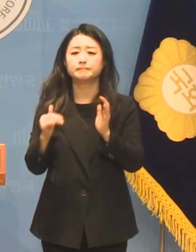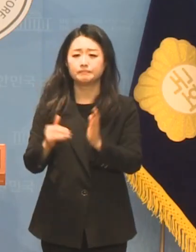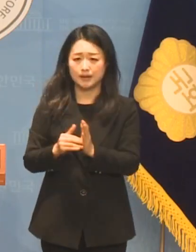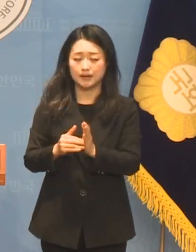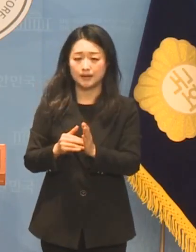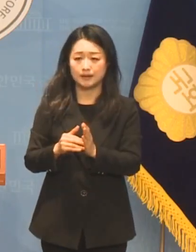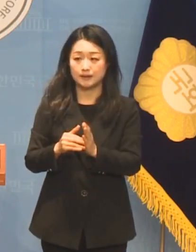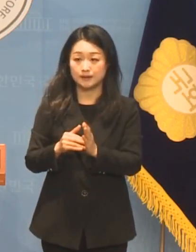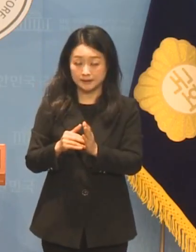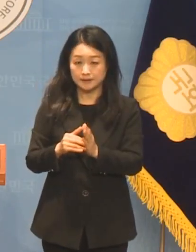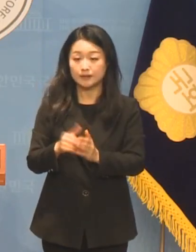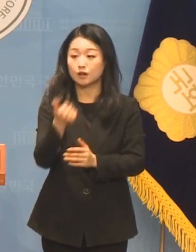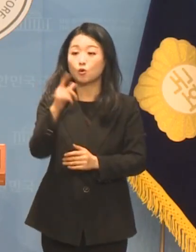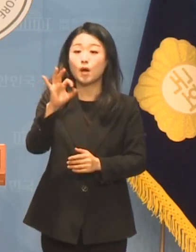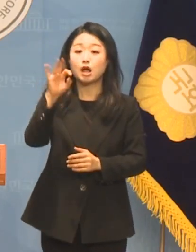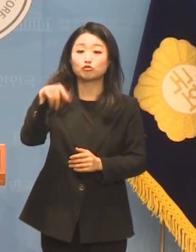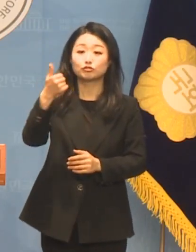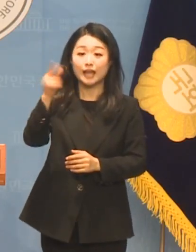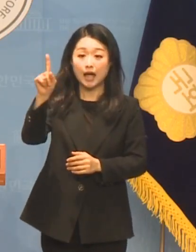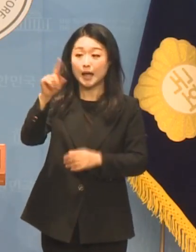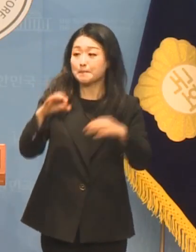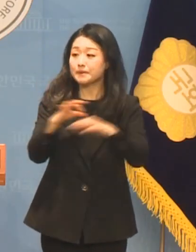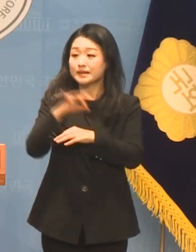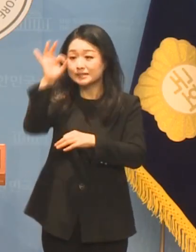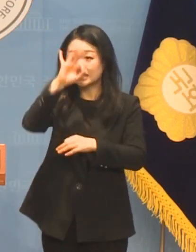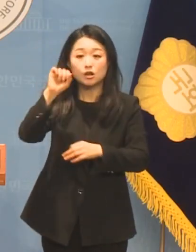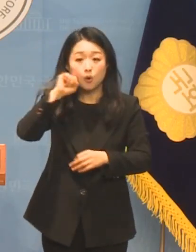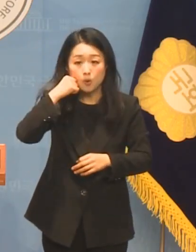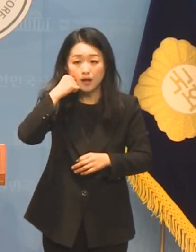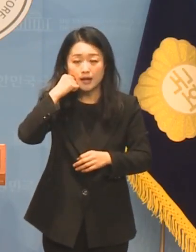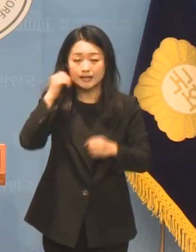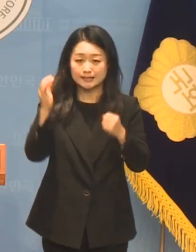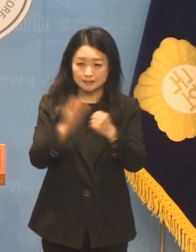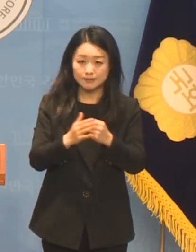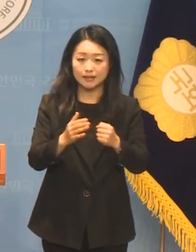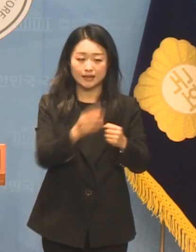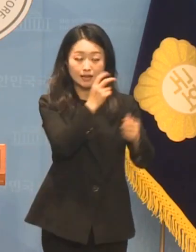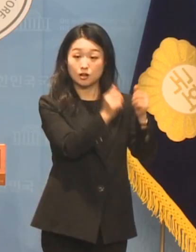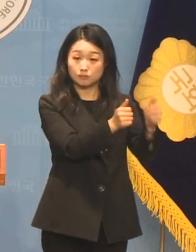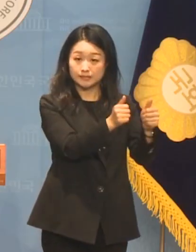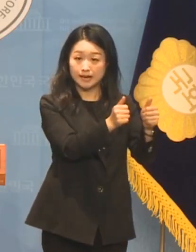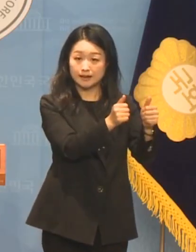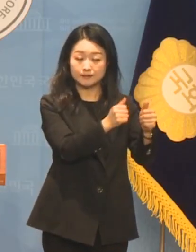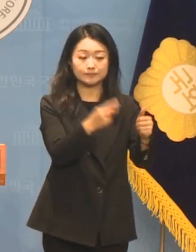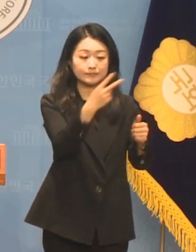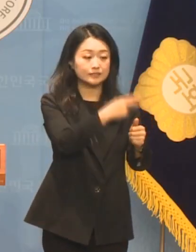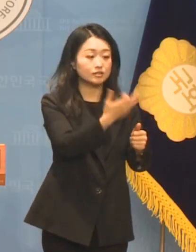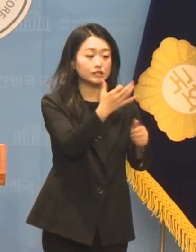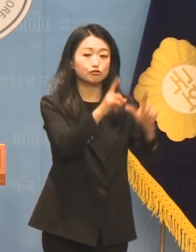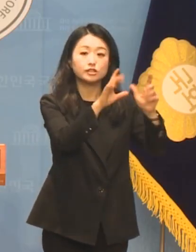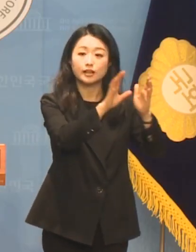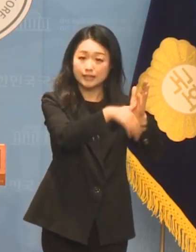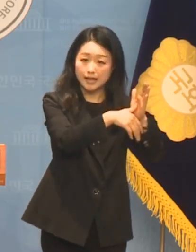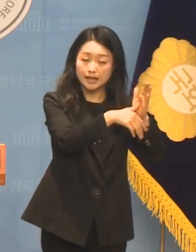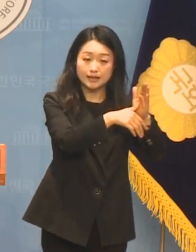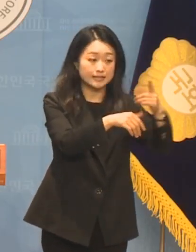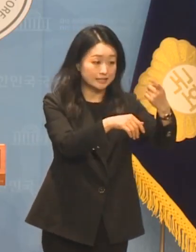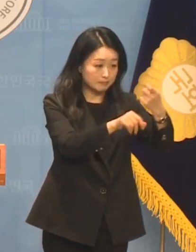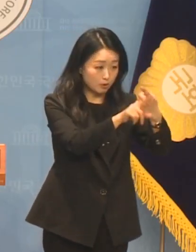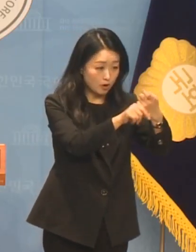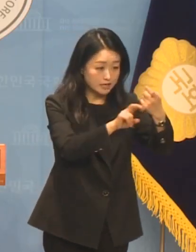마감하였습니다. 황운하의 구체적 비위를 찾아내지 못한 상태에서 검찰은 2019년